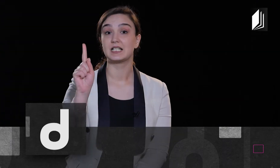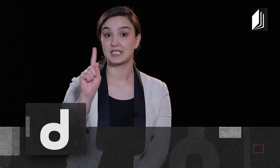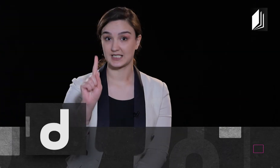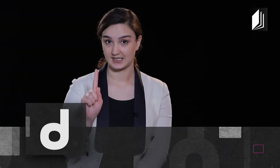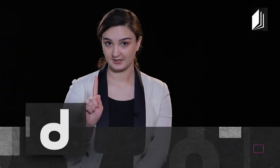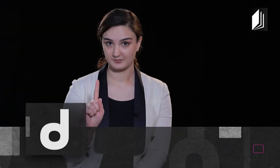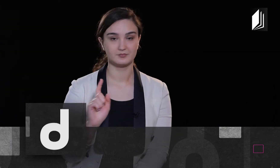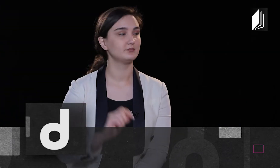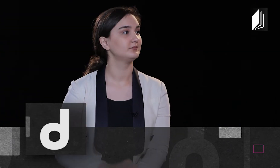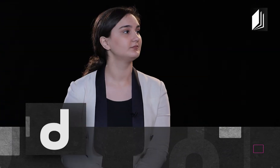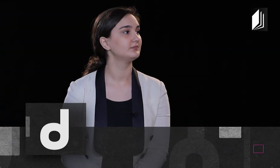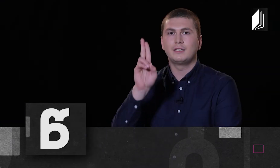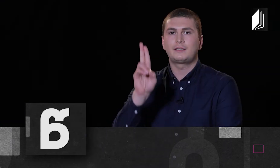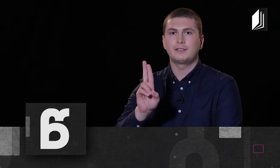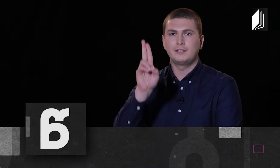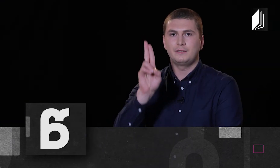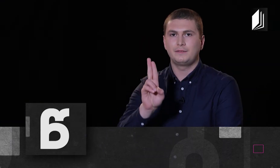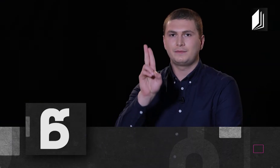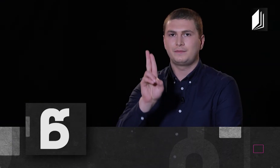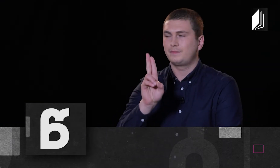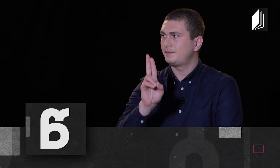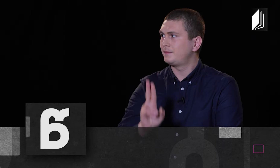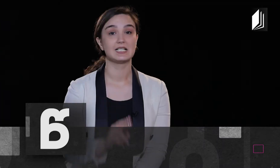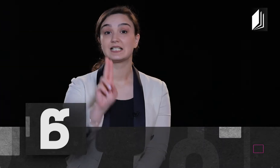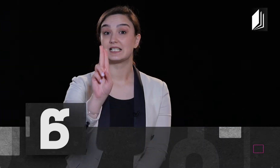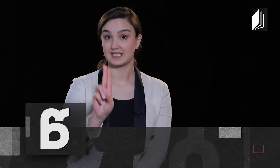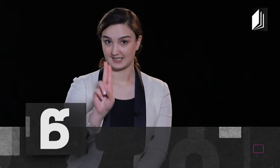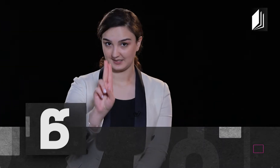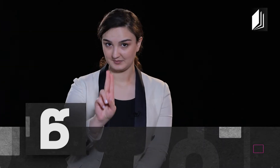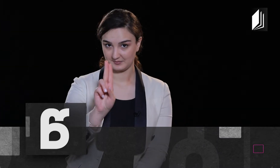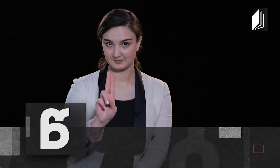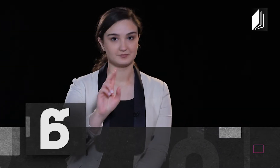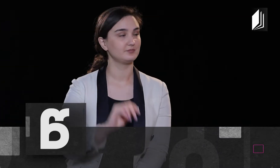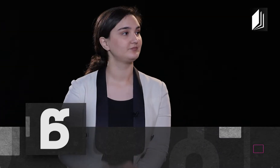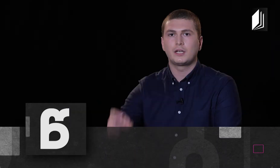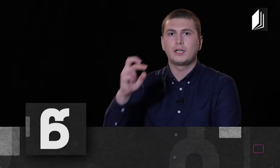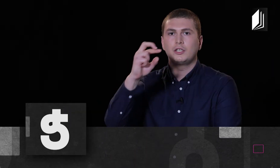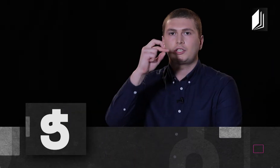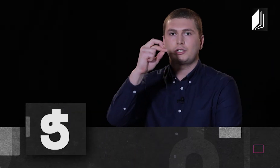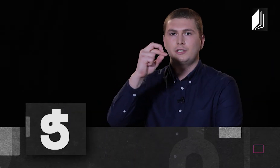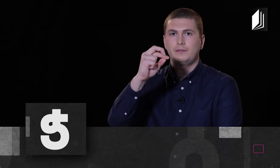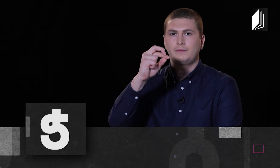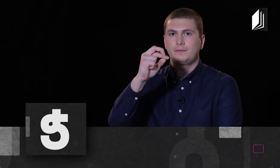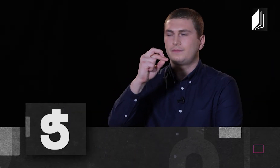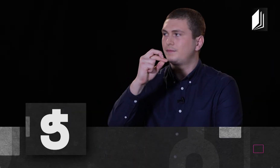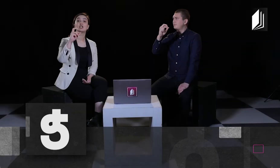Z C C Ç